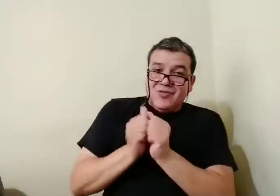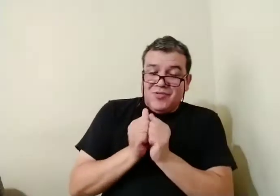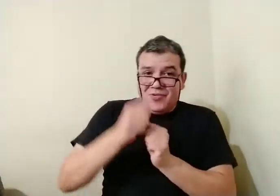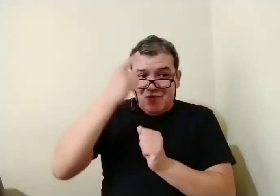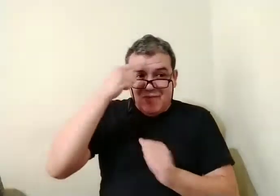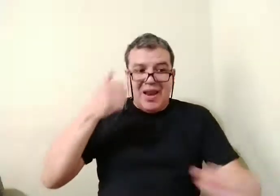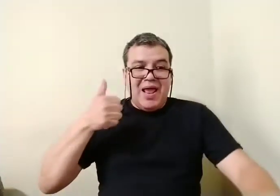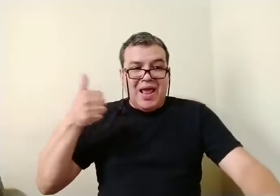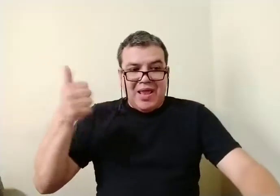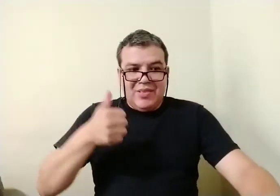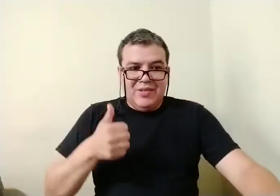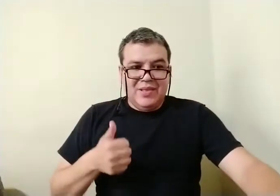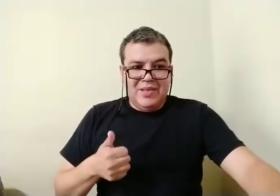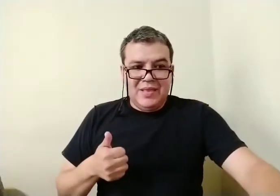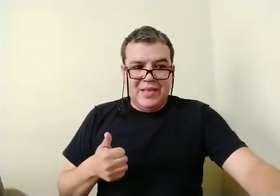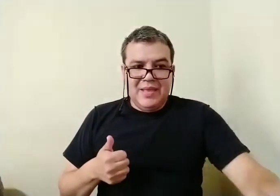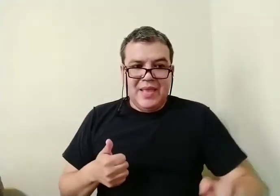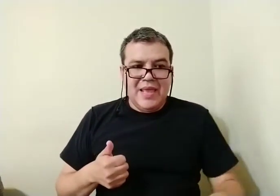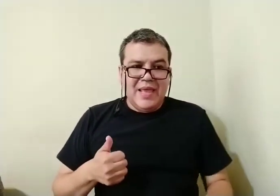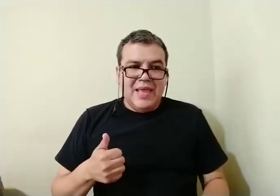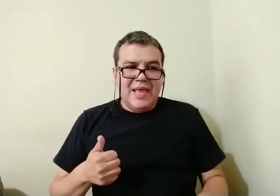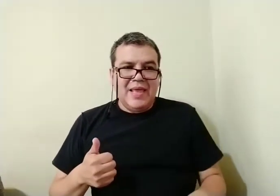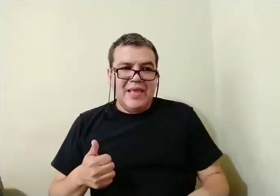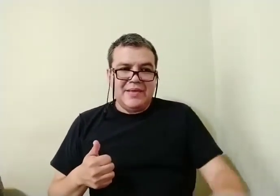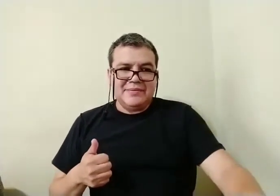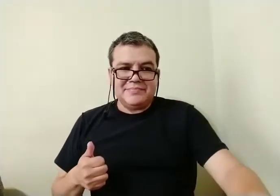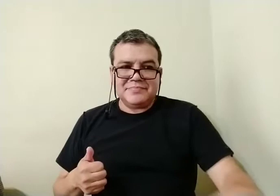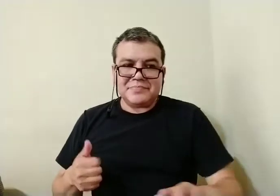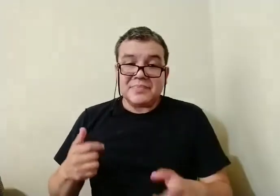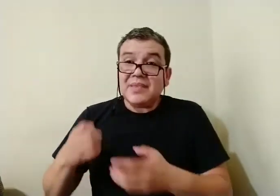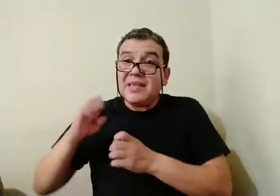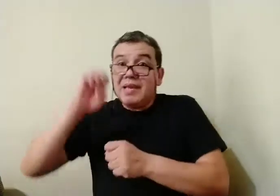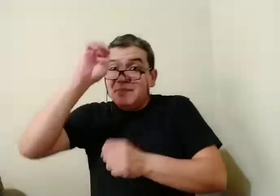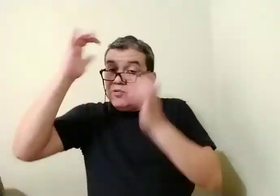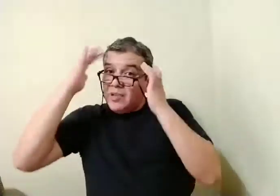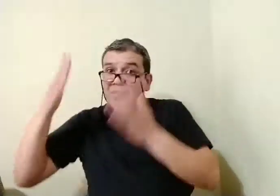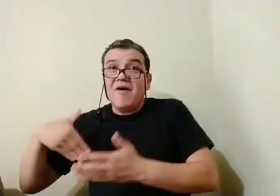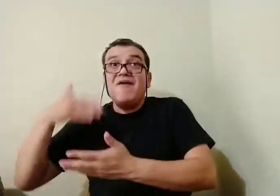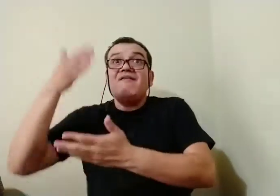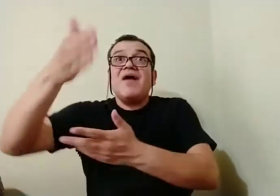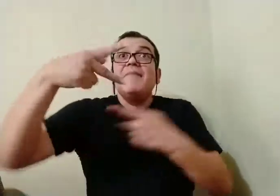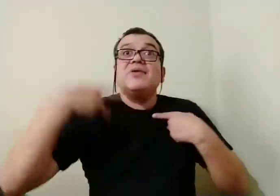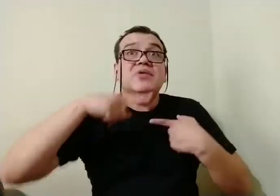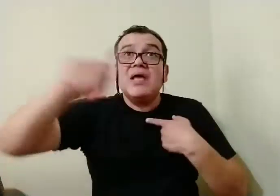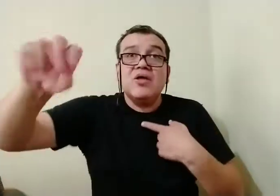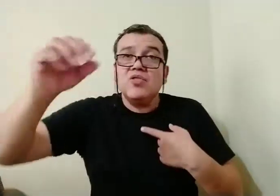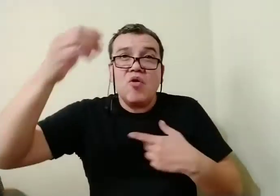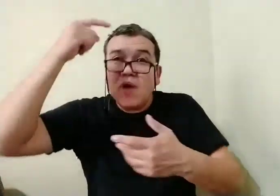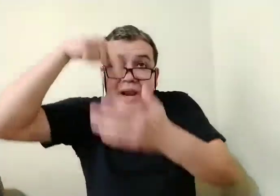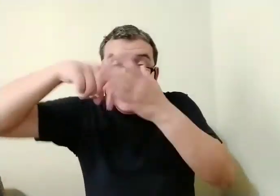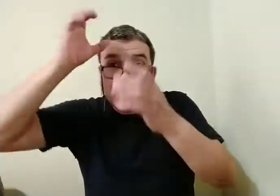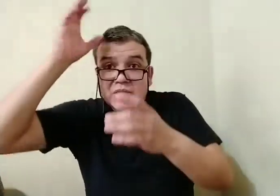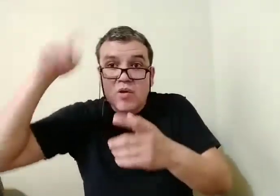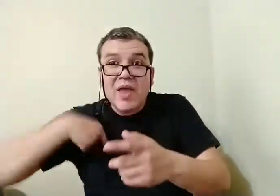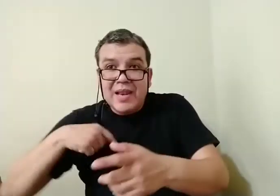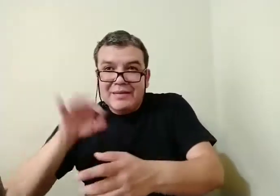de que los conozcamos. Él pone las palabras y convence a